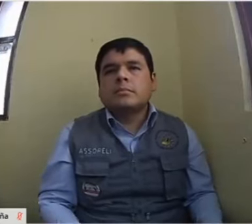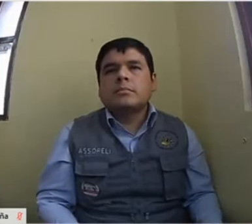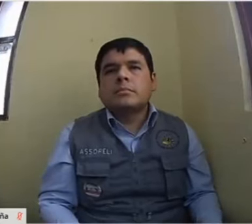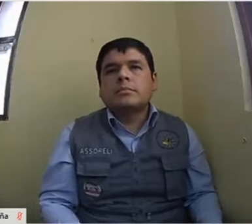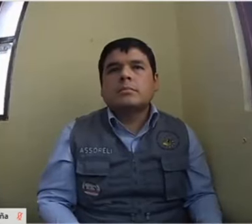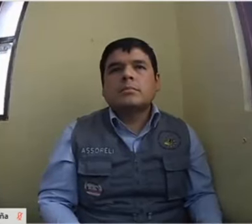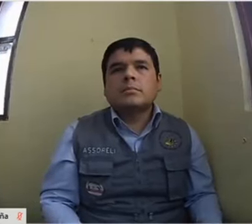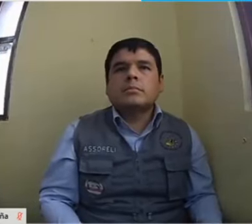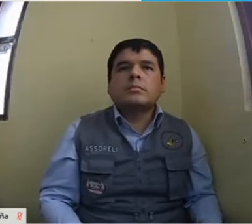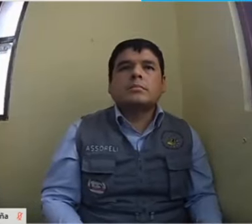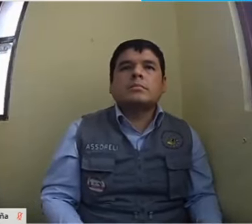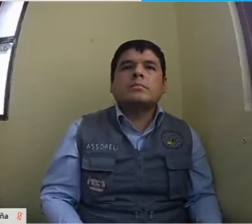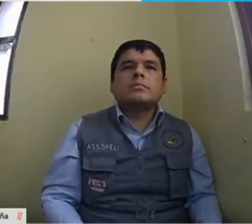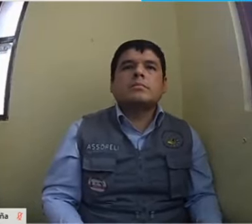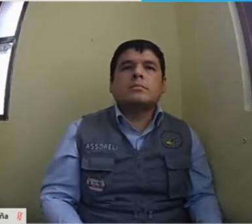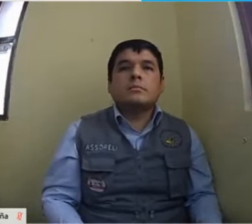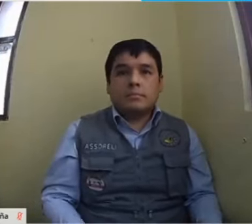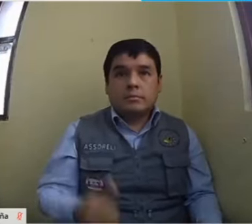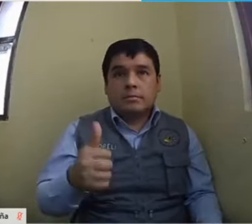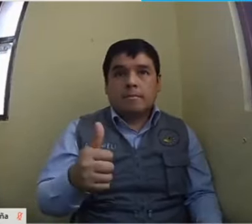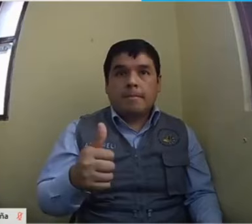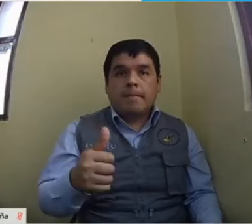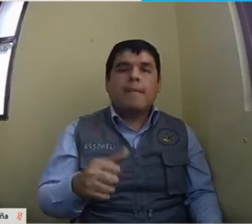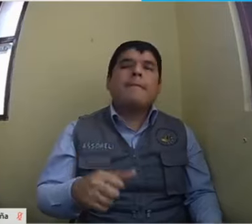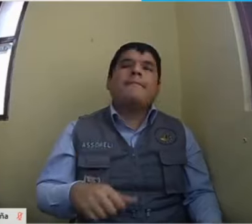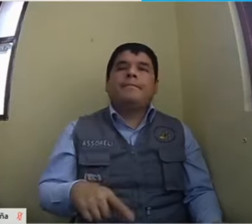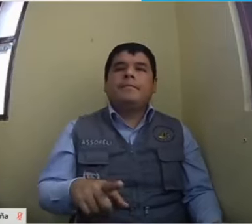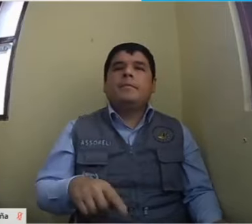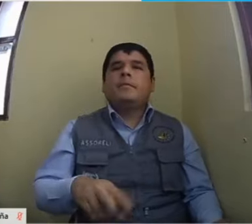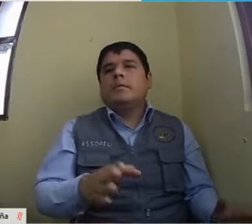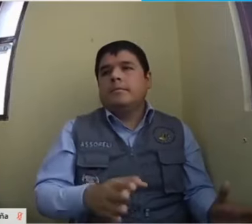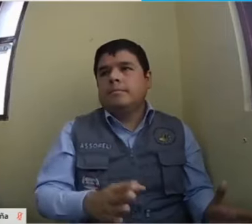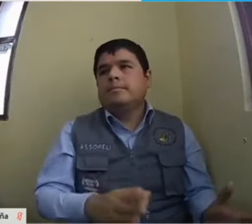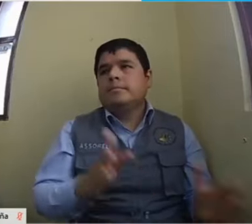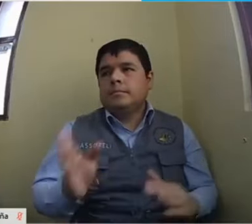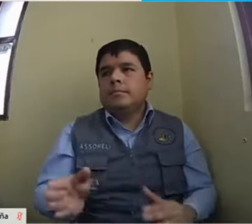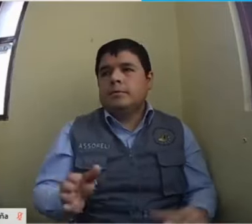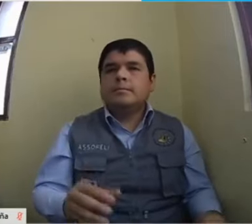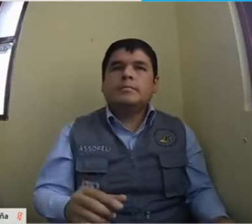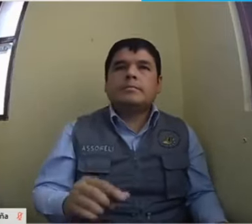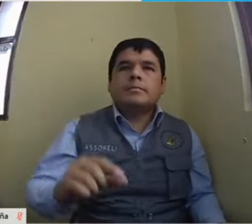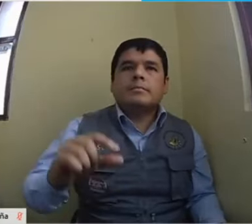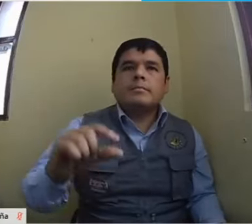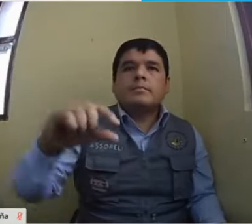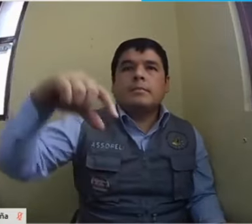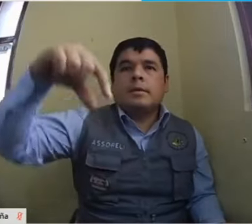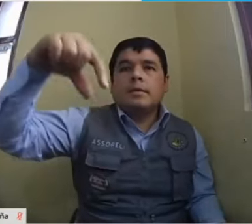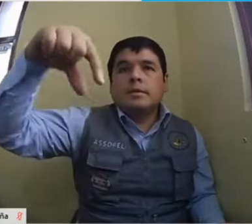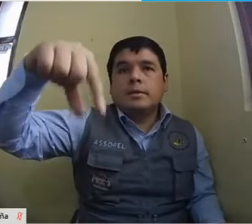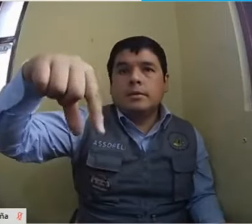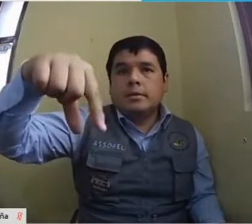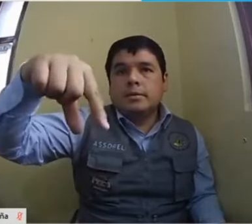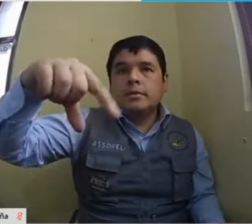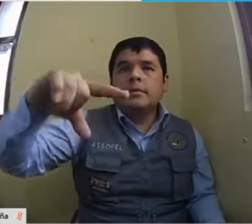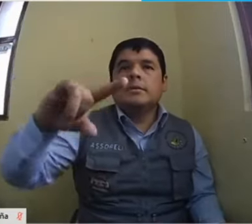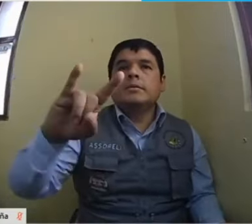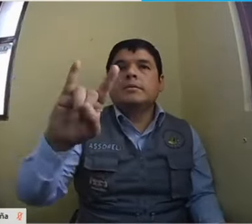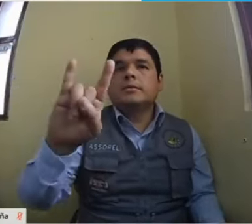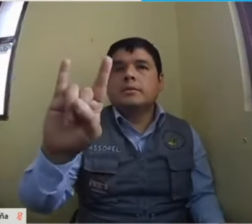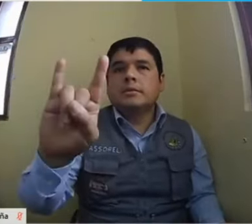¿no? ¿Quién? Es importante en la comunicación, la comunicación de todo el cuerpo, ¿no? Los gestos juegan un rol también significativo.